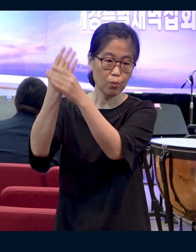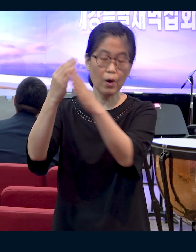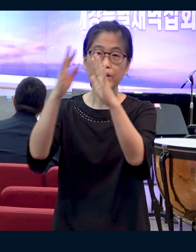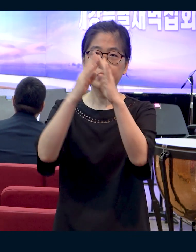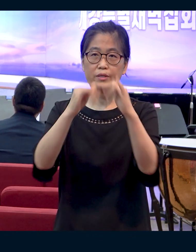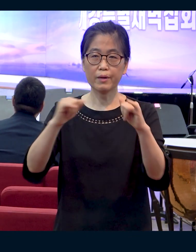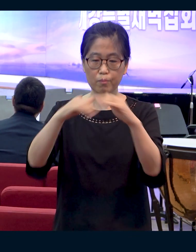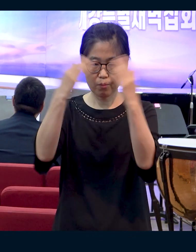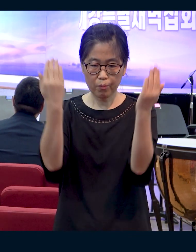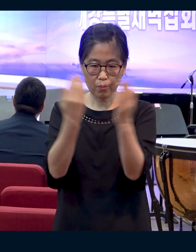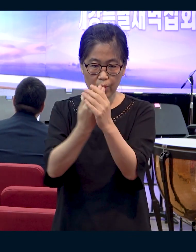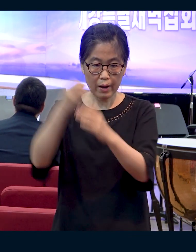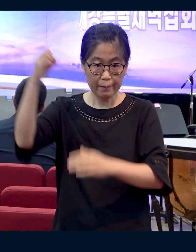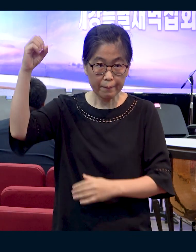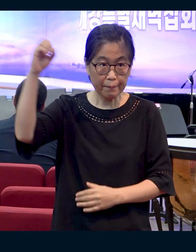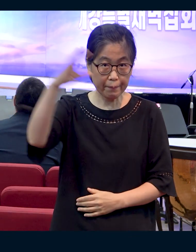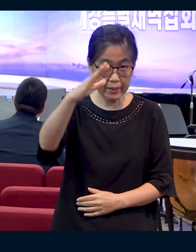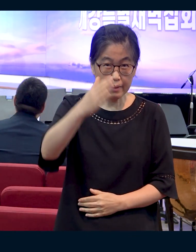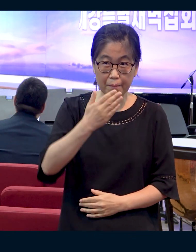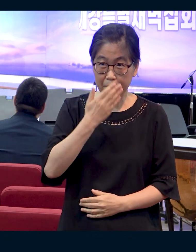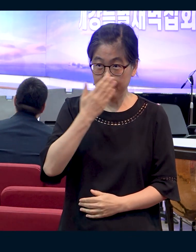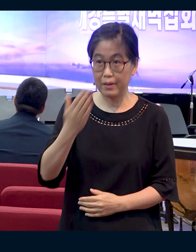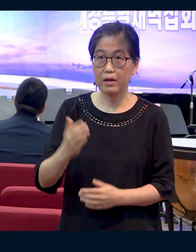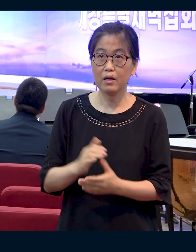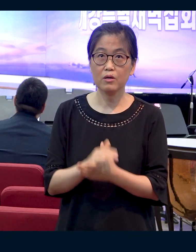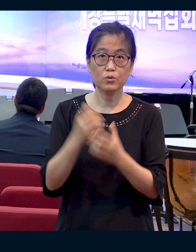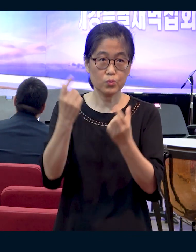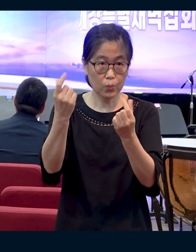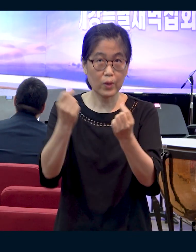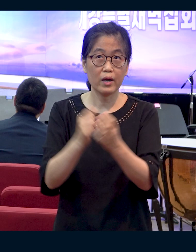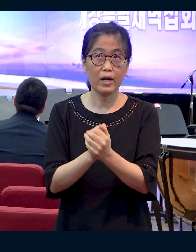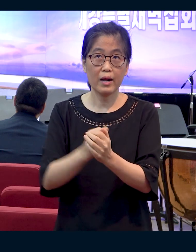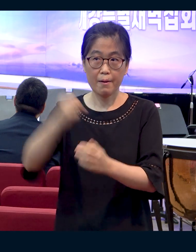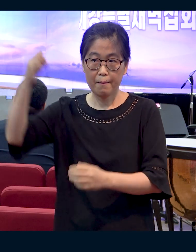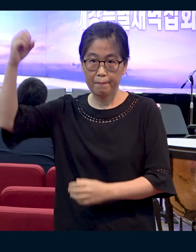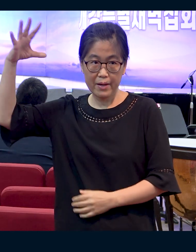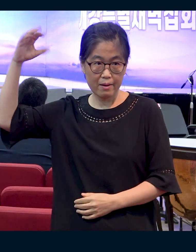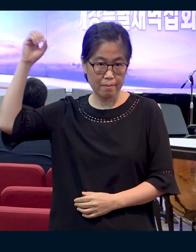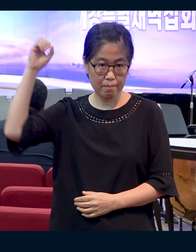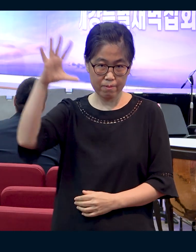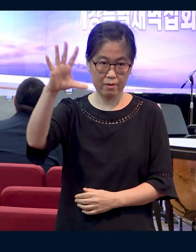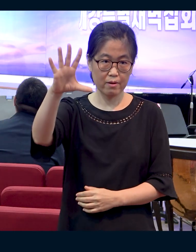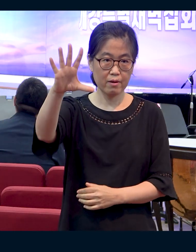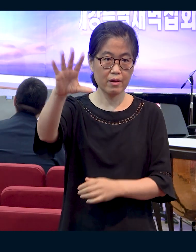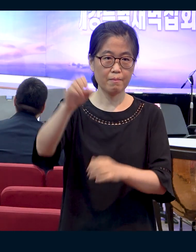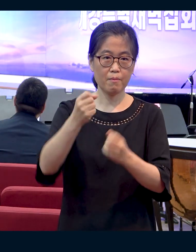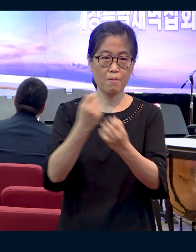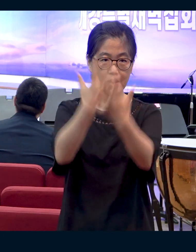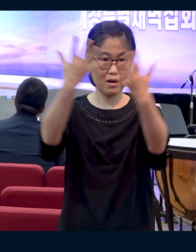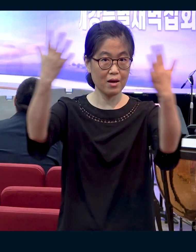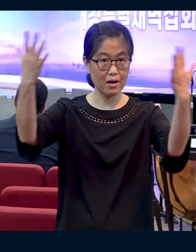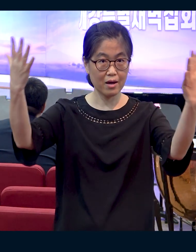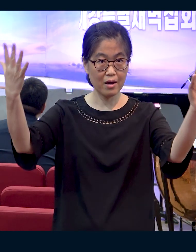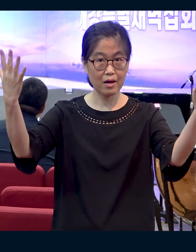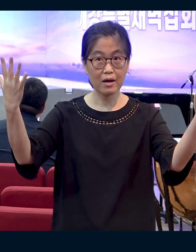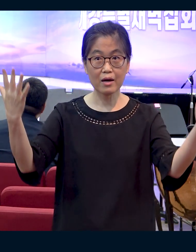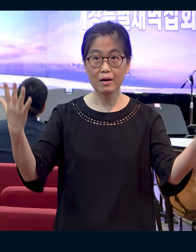사람에게 비치느니라. 네, 주님이 여기다가 쫙 아미를 깔고 있죠. 뭡니까?